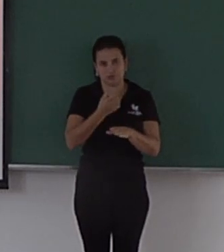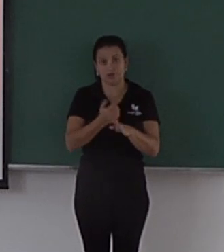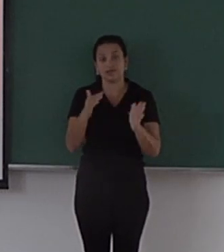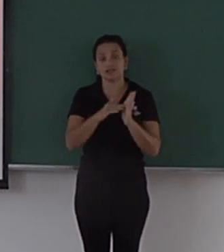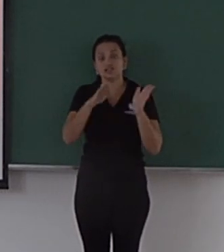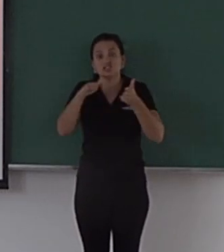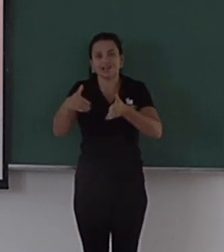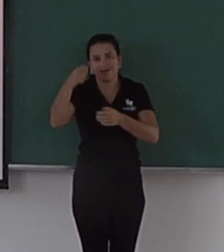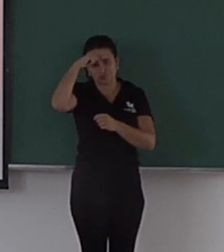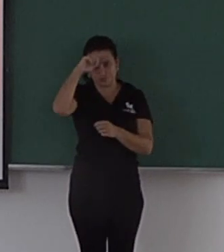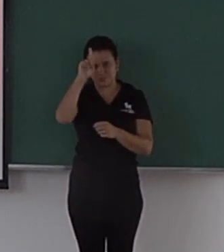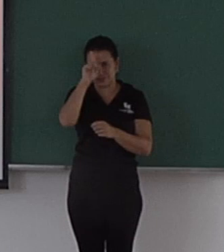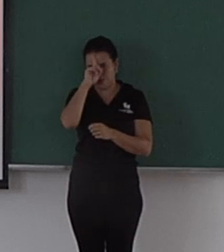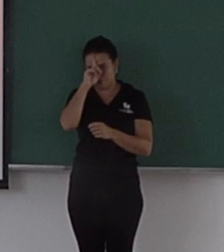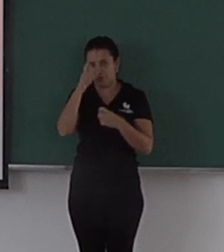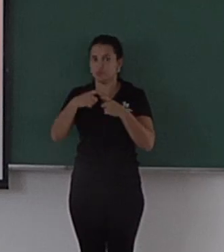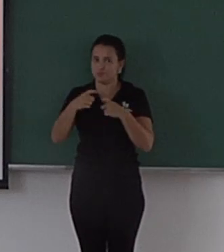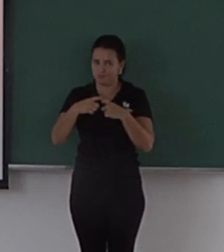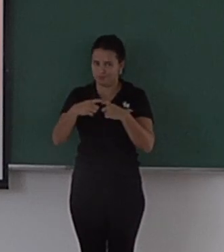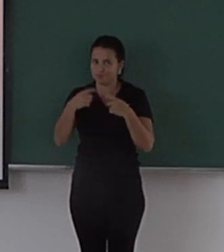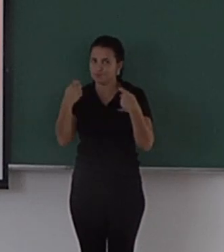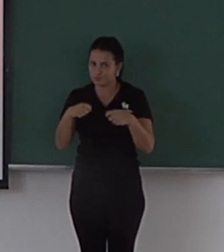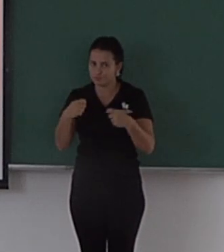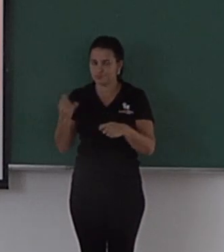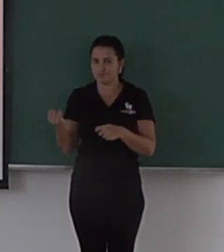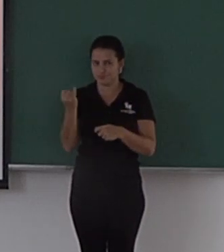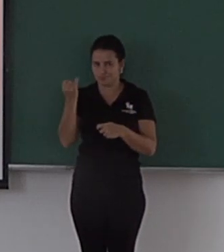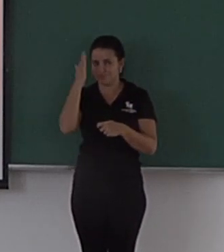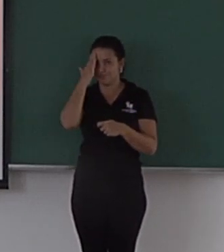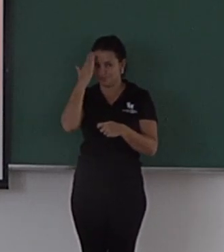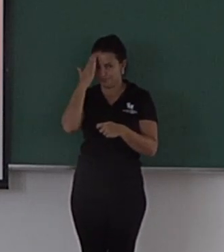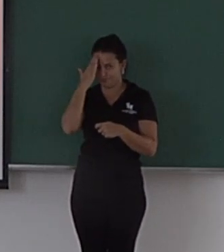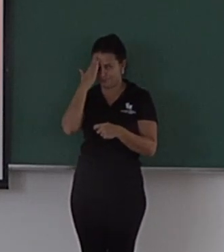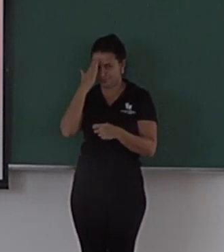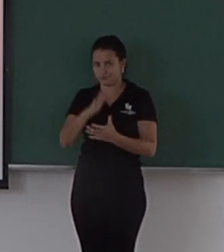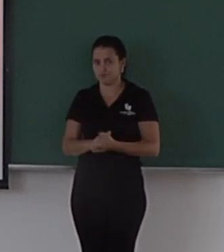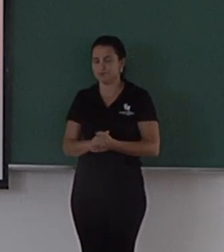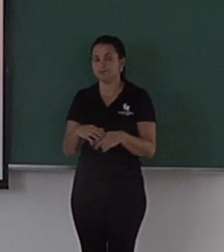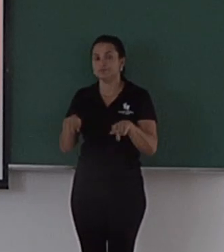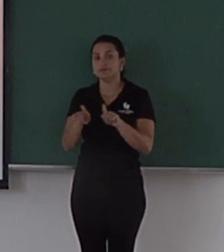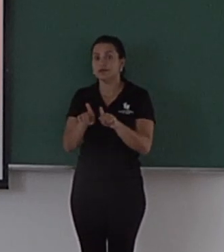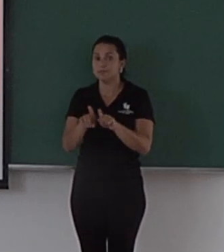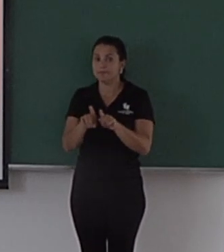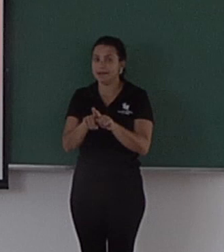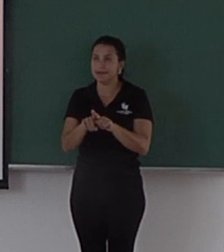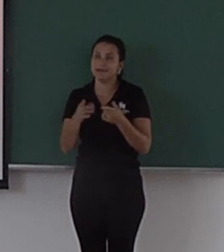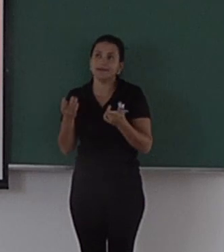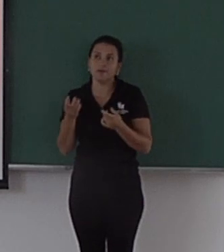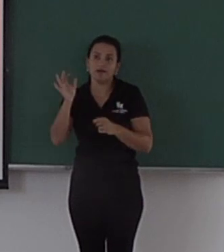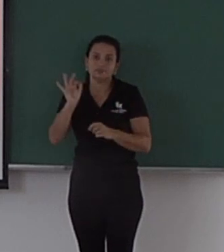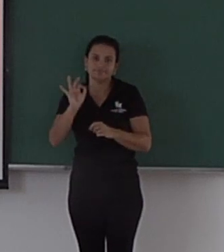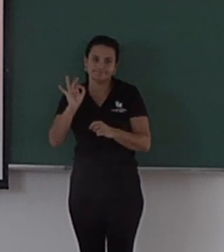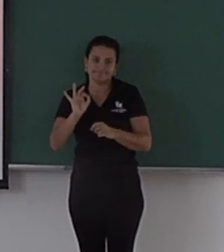Então isso aí é importante a gente saber. A gravidade está relacionada com isso. Também com a concentração e